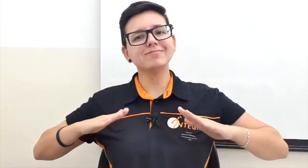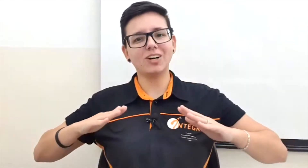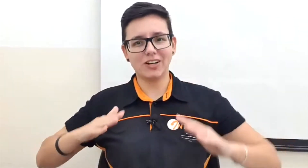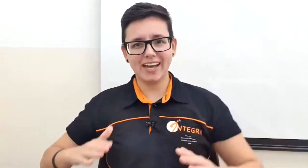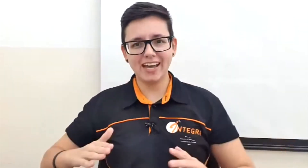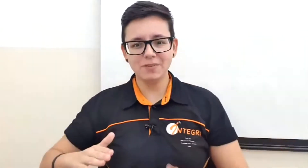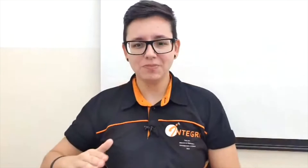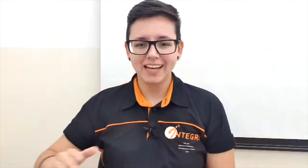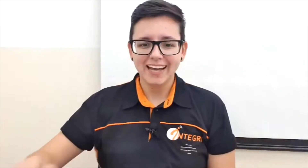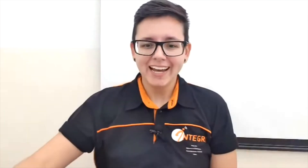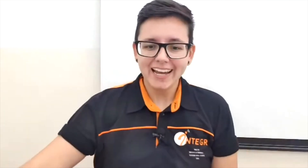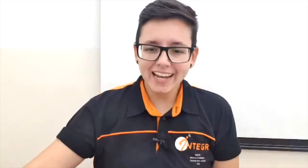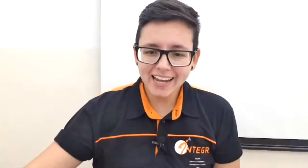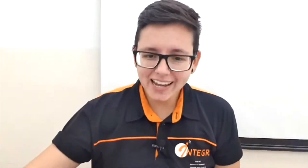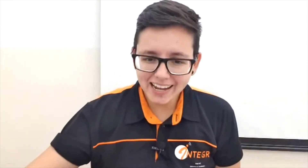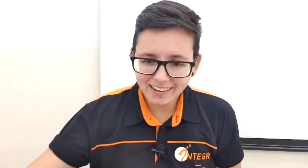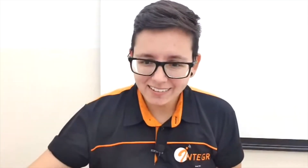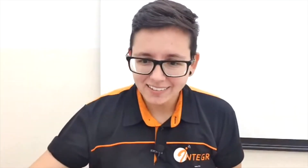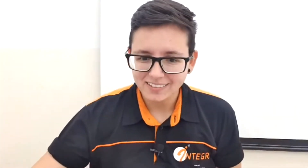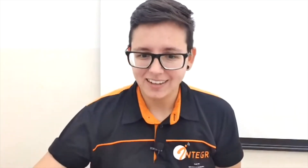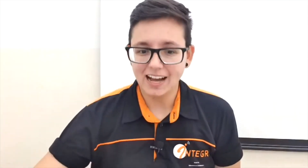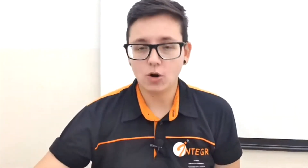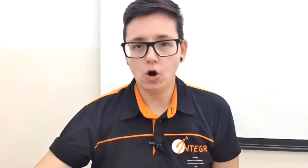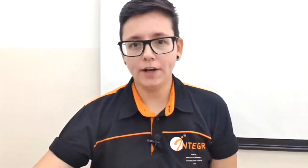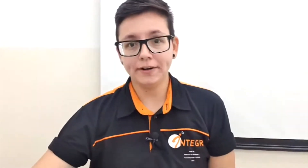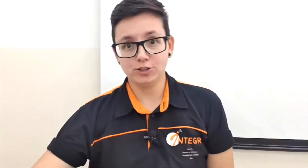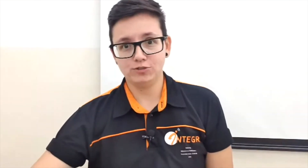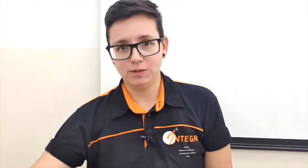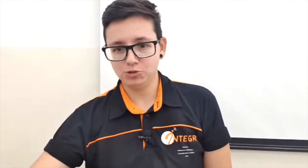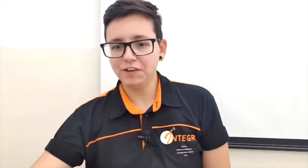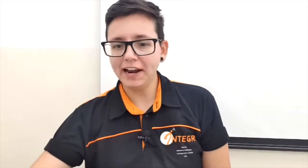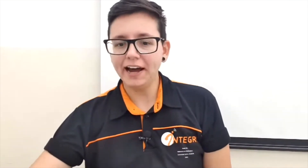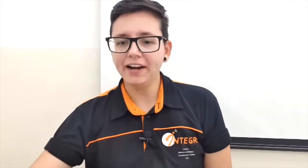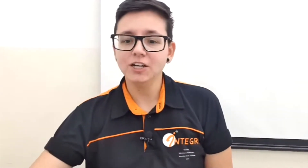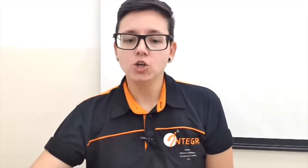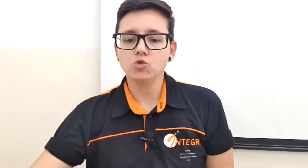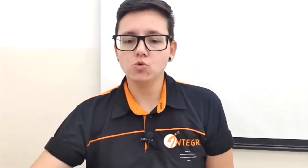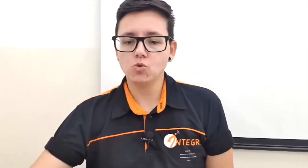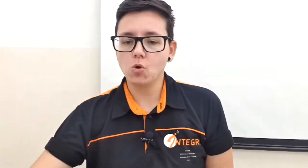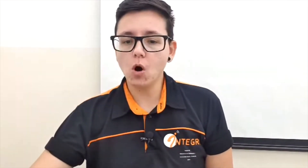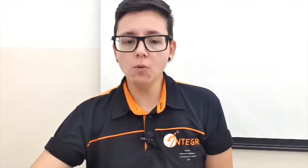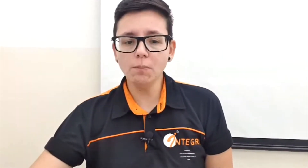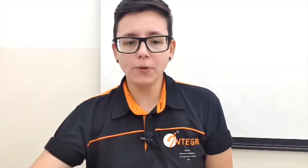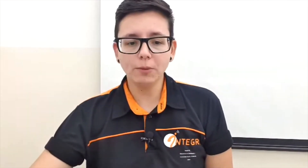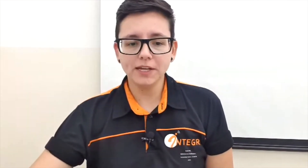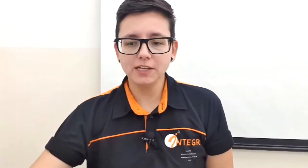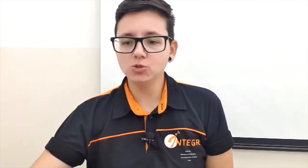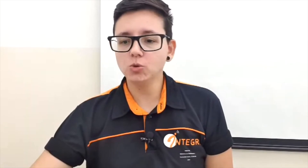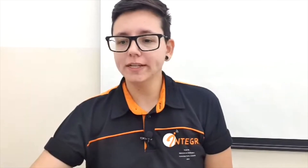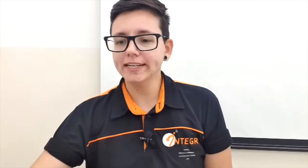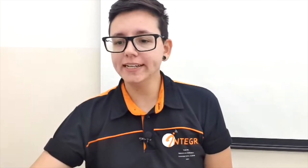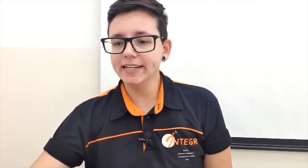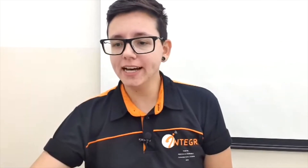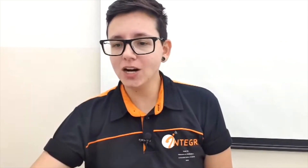Ok? E agora nós vamos falar do compromisso